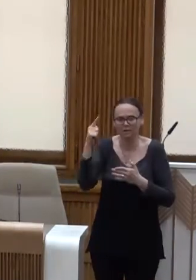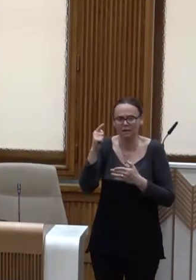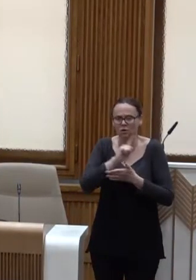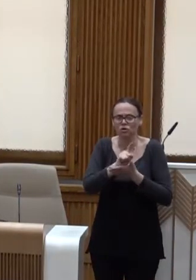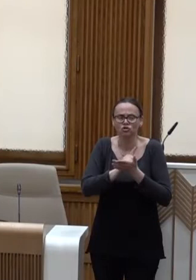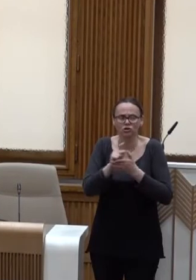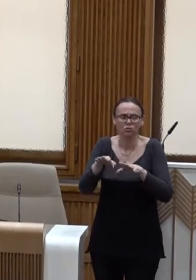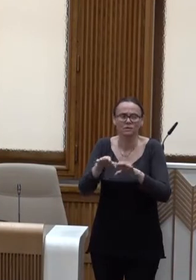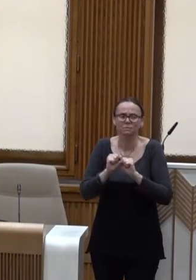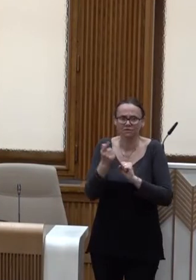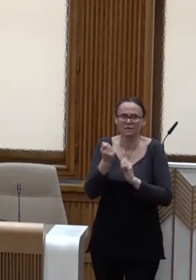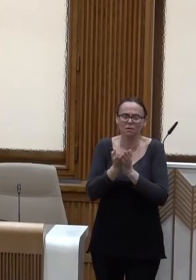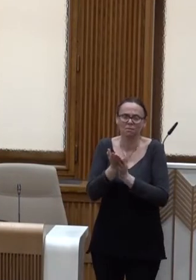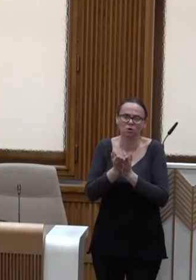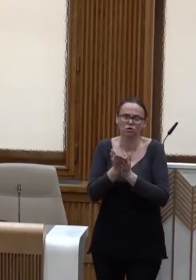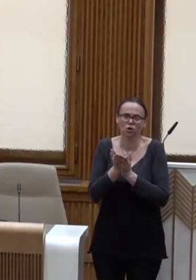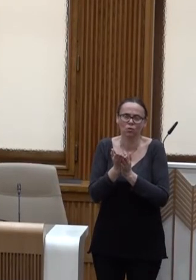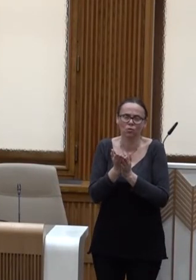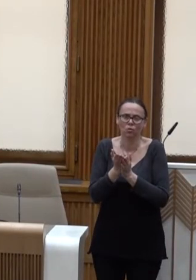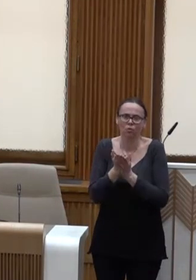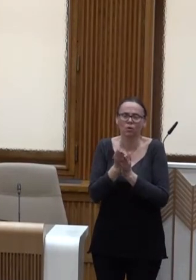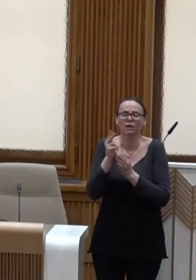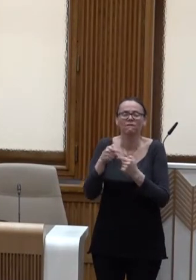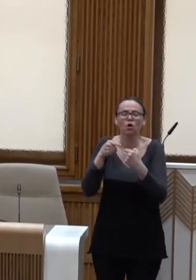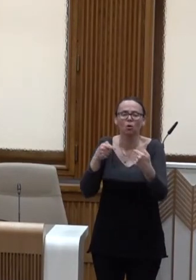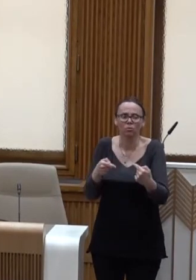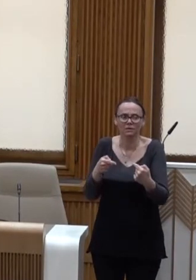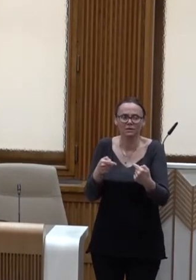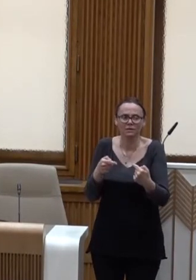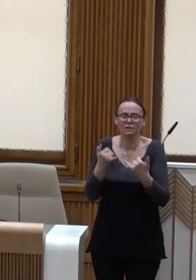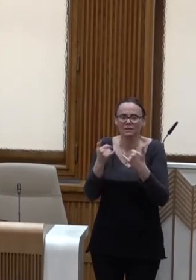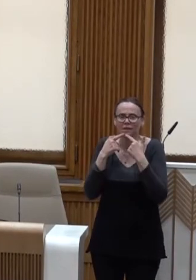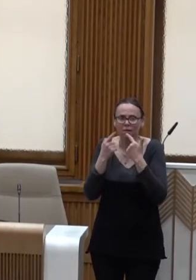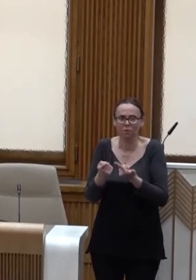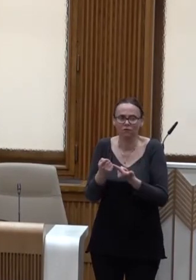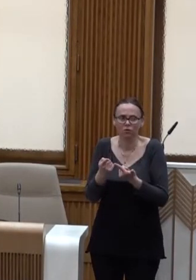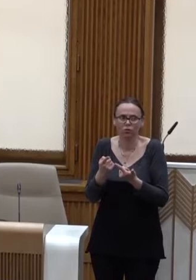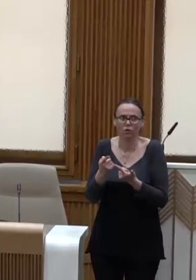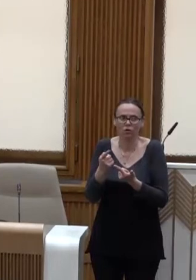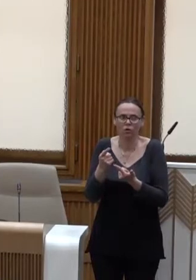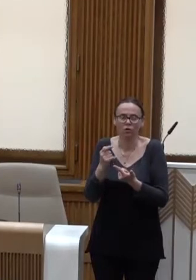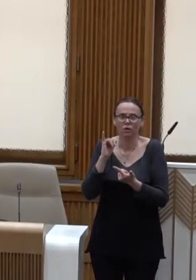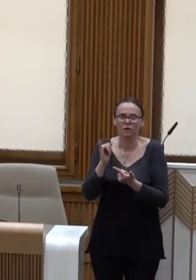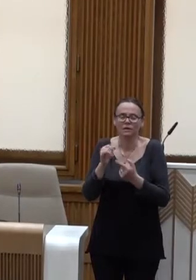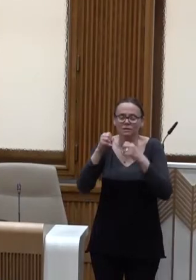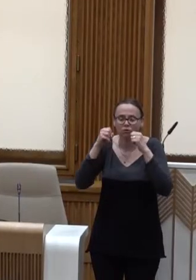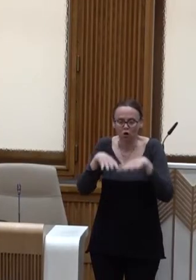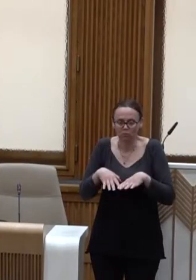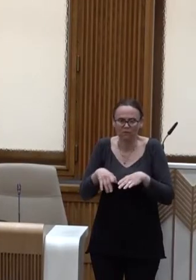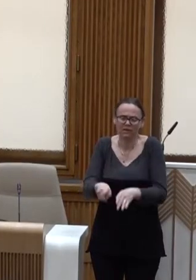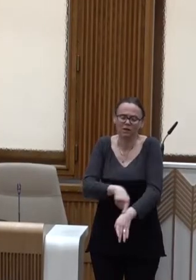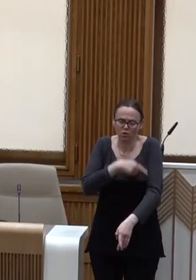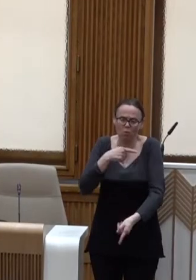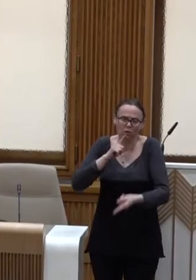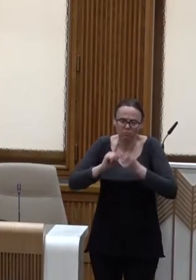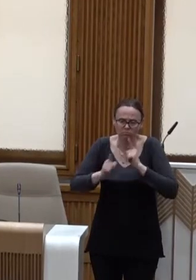časovnica prevzema poslov v opoziciji, zdaj že nekako napovedujejo, da se bodo odpovedali dolgi razpravi. Me zanima,